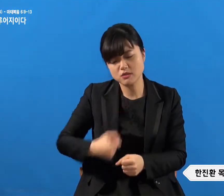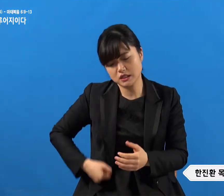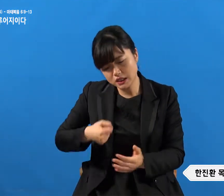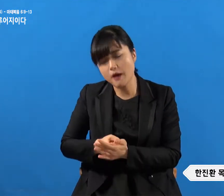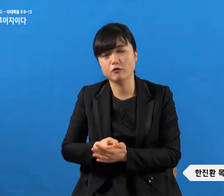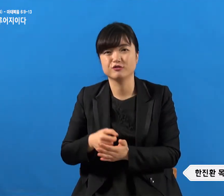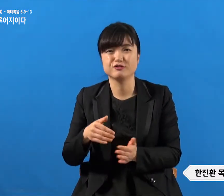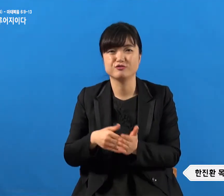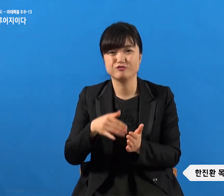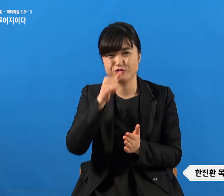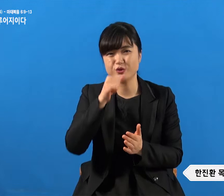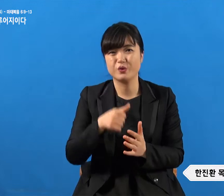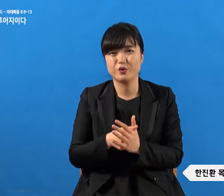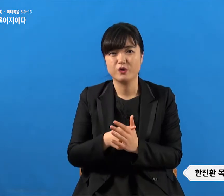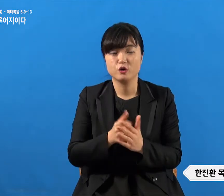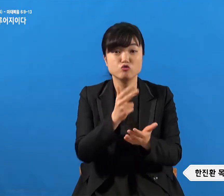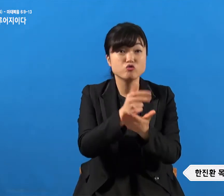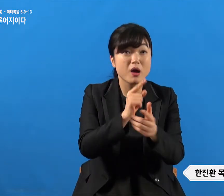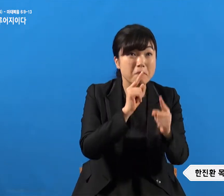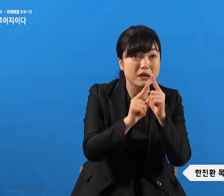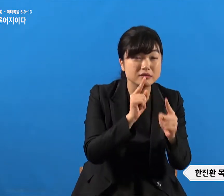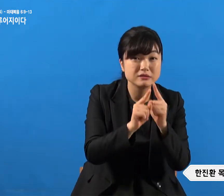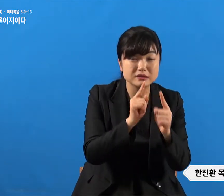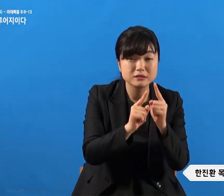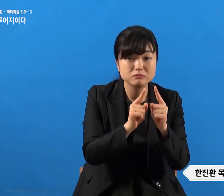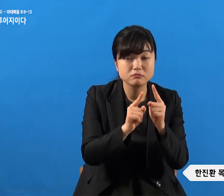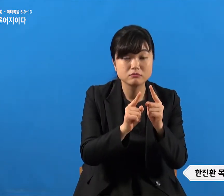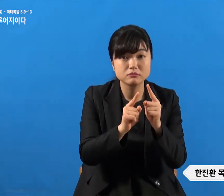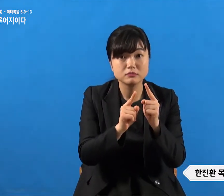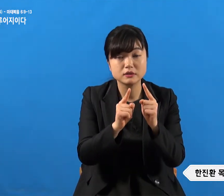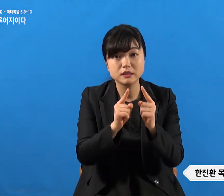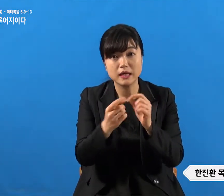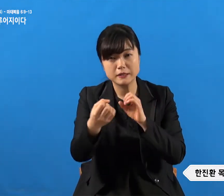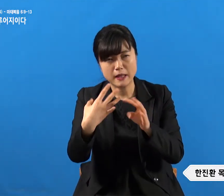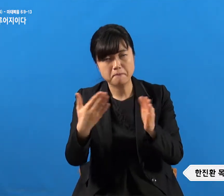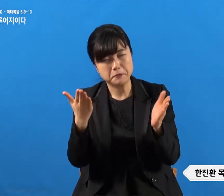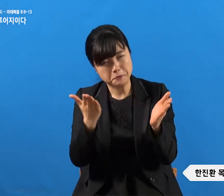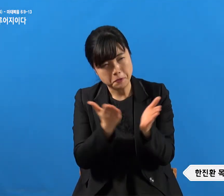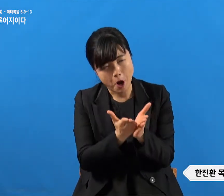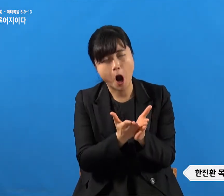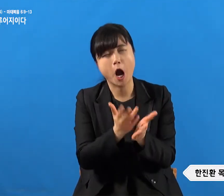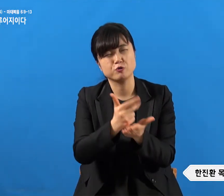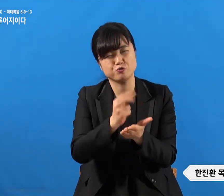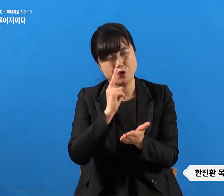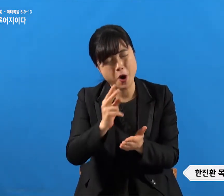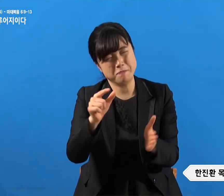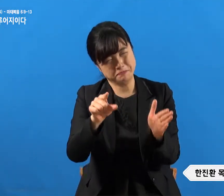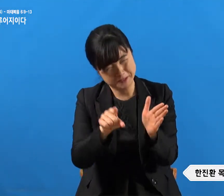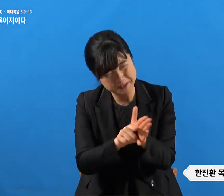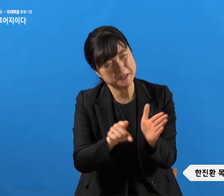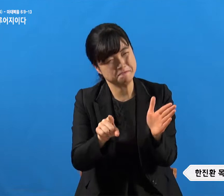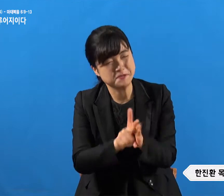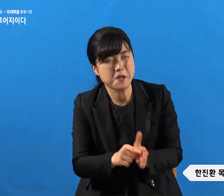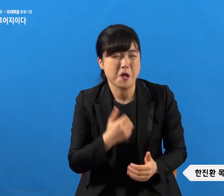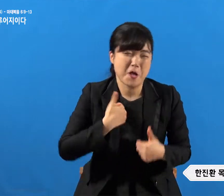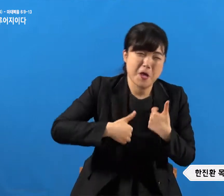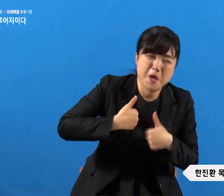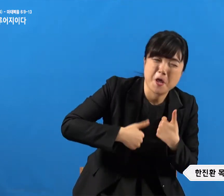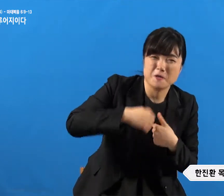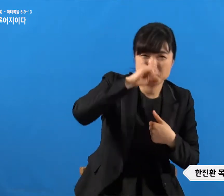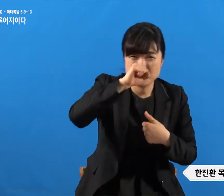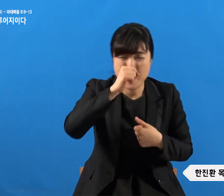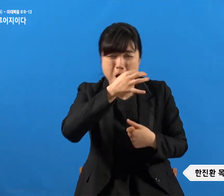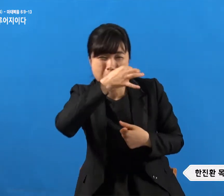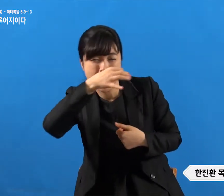가지고 있습니다. 주님 말씀이 그 답하고 일치를 하면 주여 믿습니다, 믿습니다를